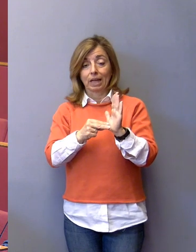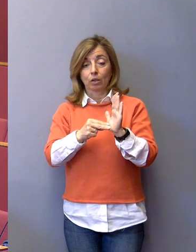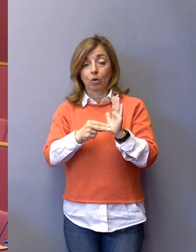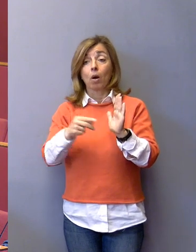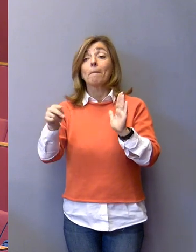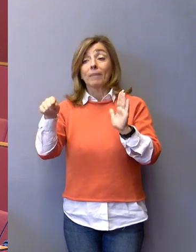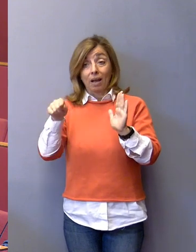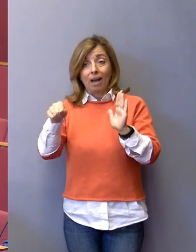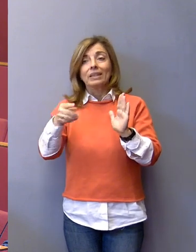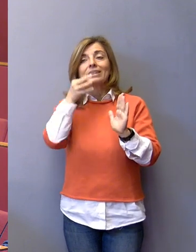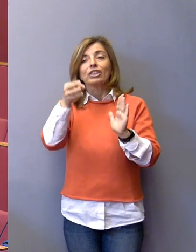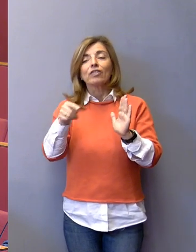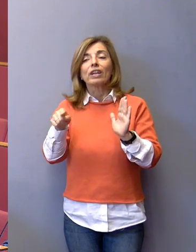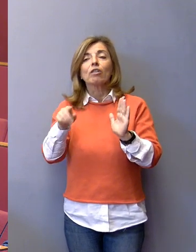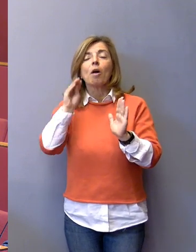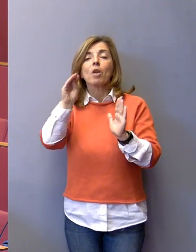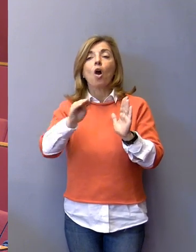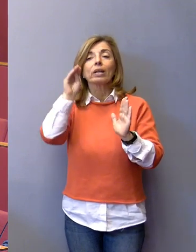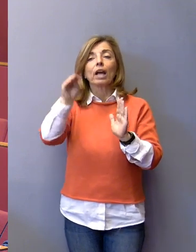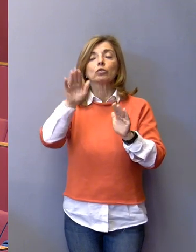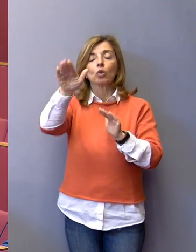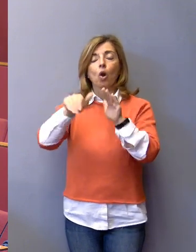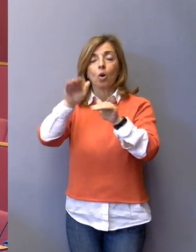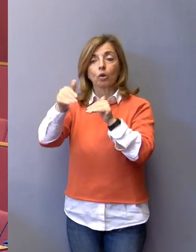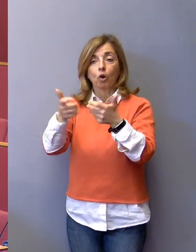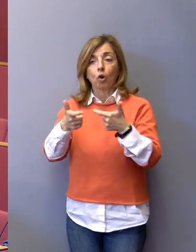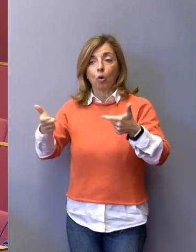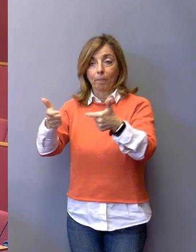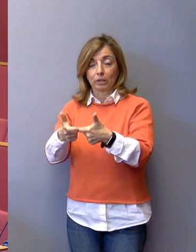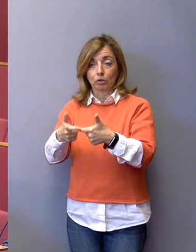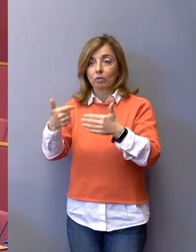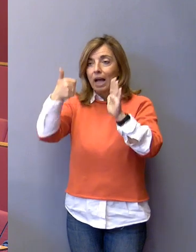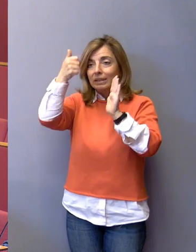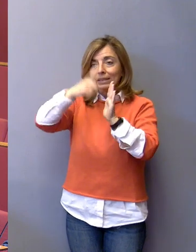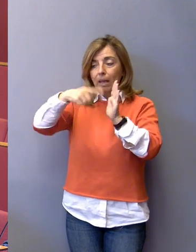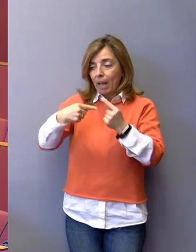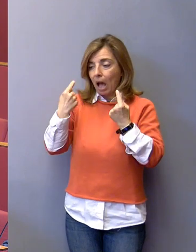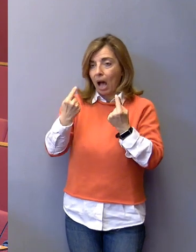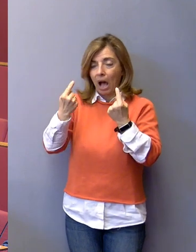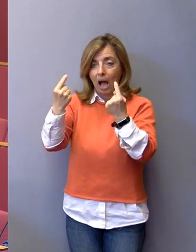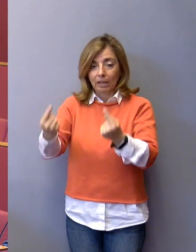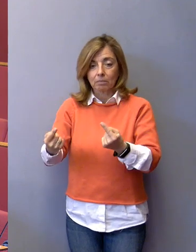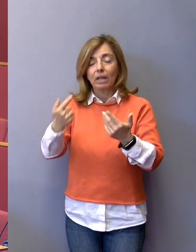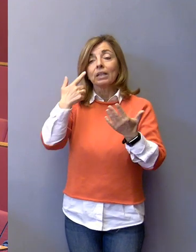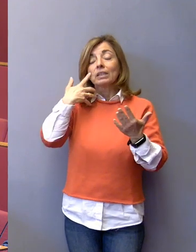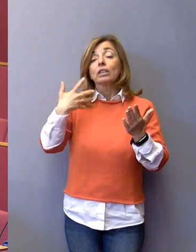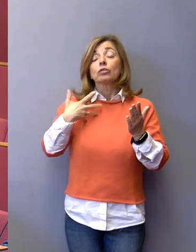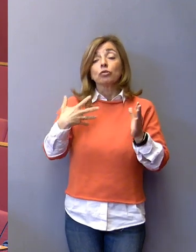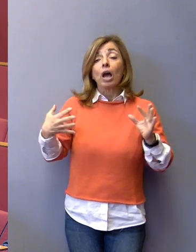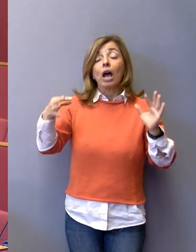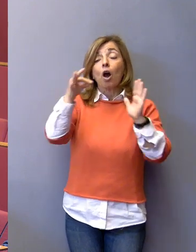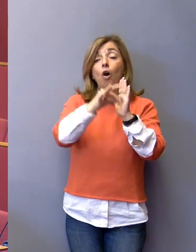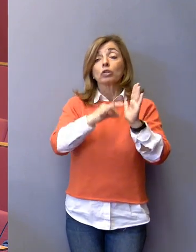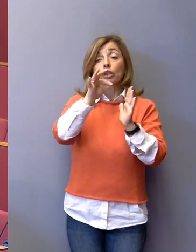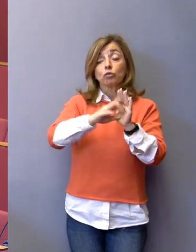commissione che da sei mesi non viene convocata se si fa un ordine al giorno fuori sacco rispetto a una scadenza che viene ritenuta importante io